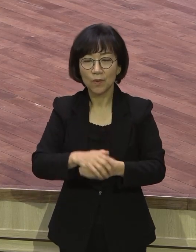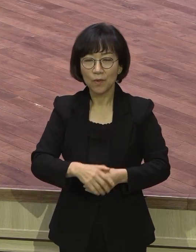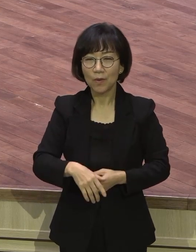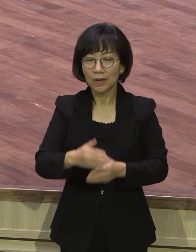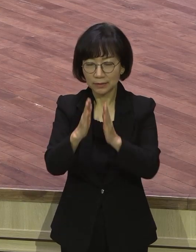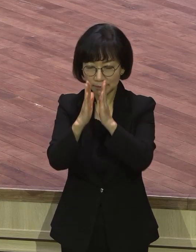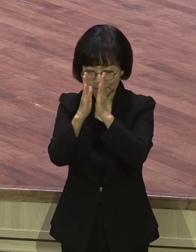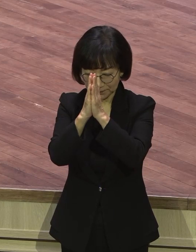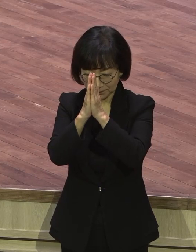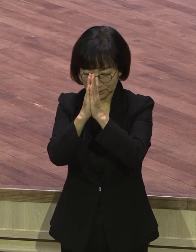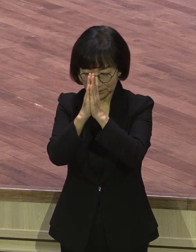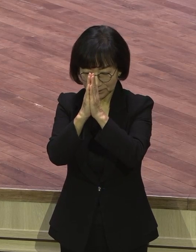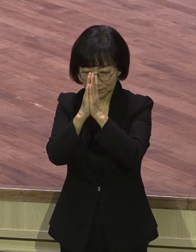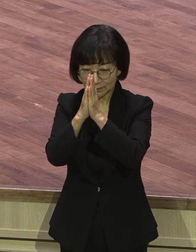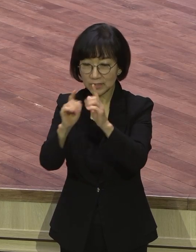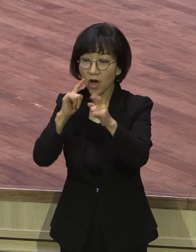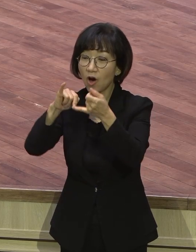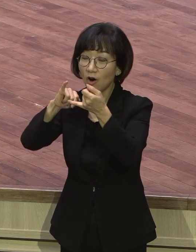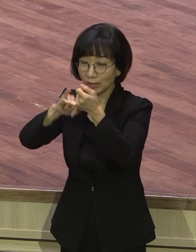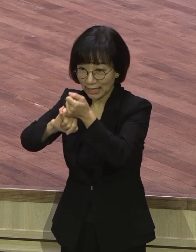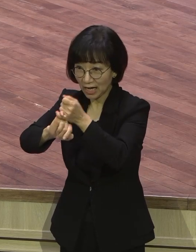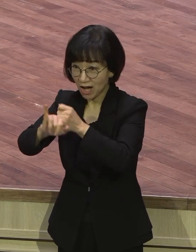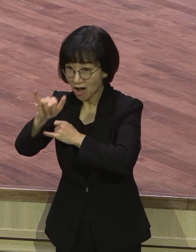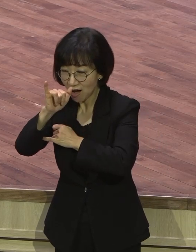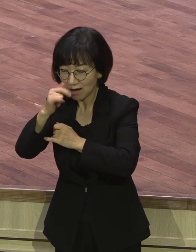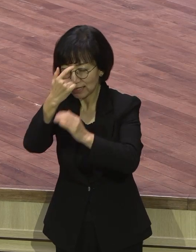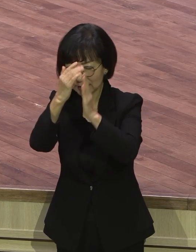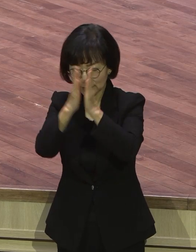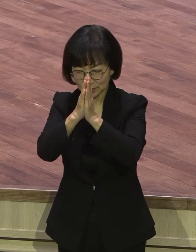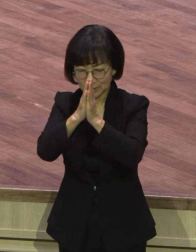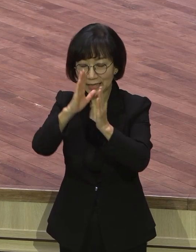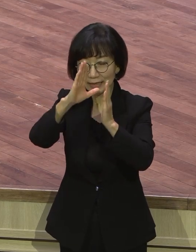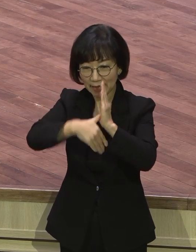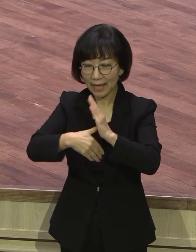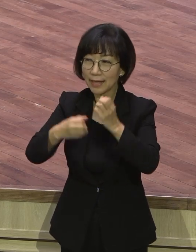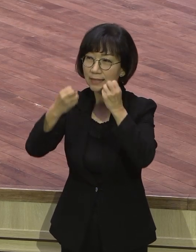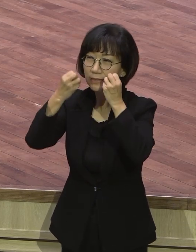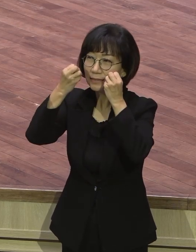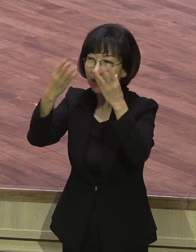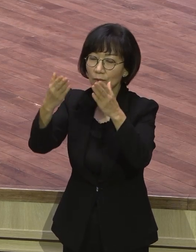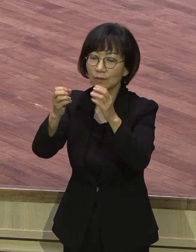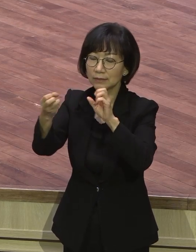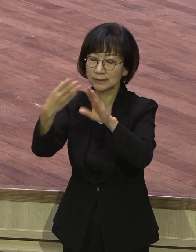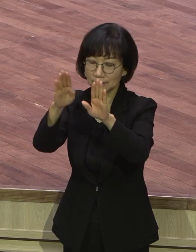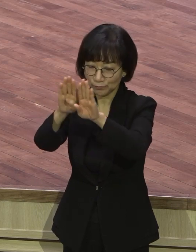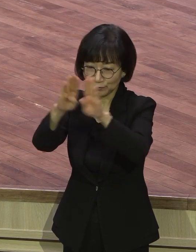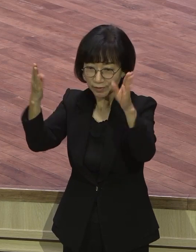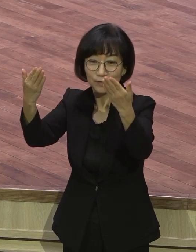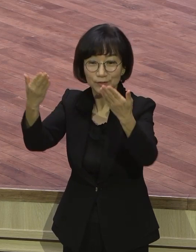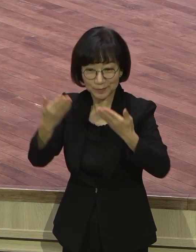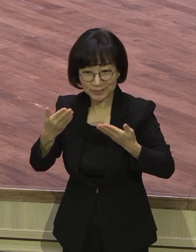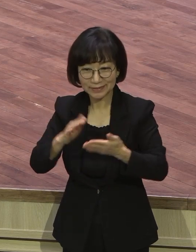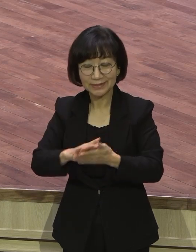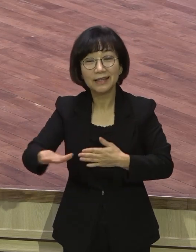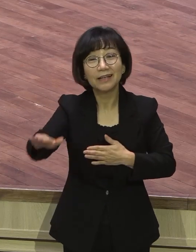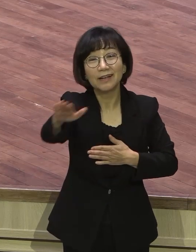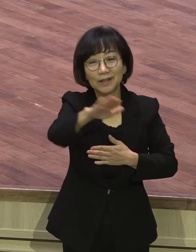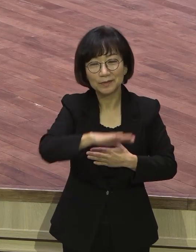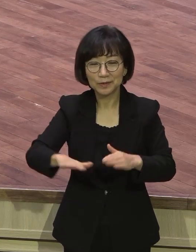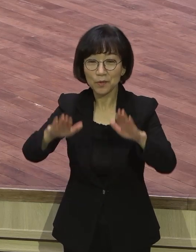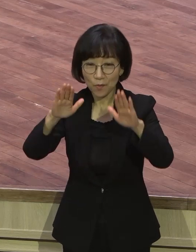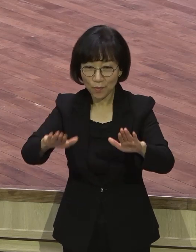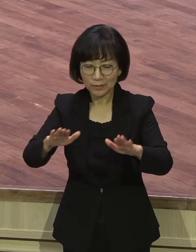특별히 언약 잡은 기도가 우리 인생의 새로운 문을 열어주신다는 겁니다. 영계 모든 성도들 오늘 말씀을 통해서 우리의 삶에